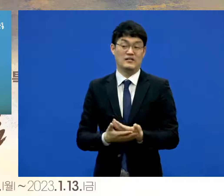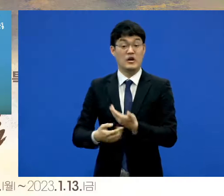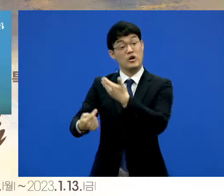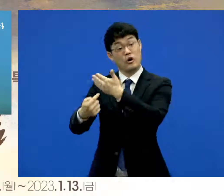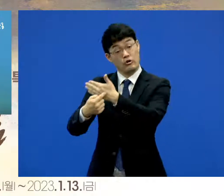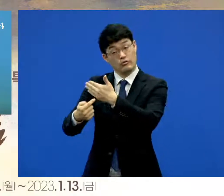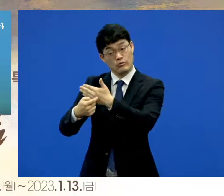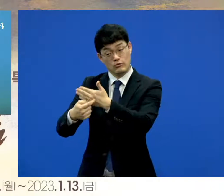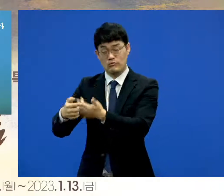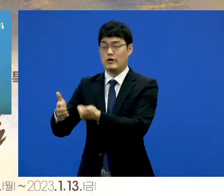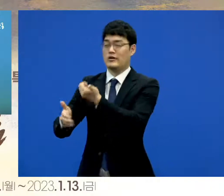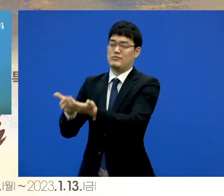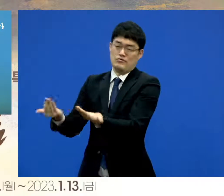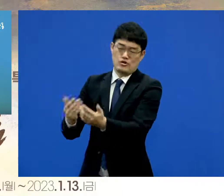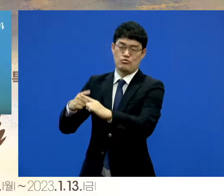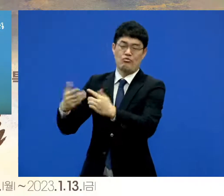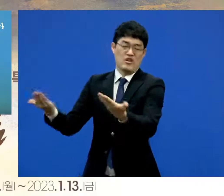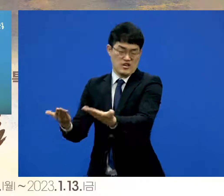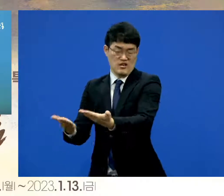자기 비즈니스일 가능성이 많아요.